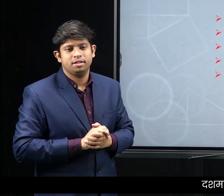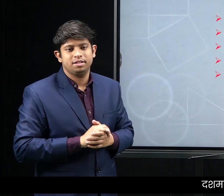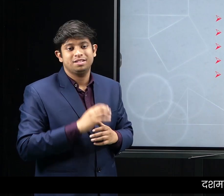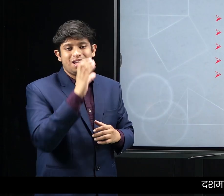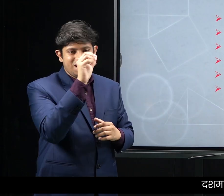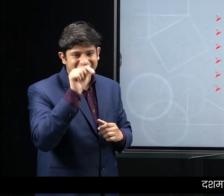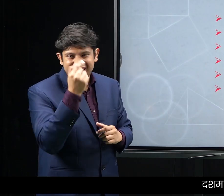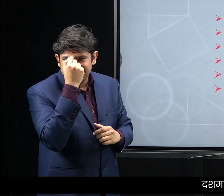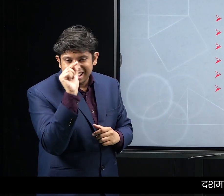दशमलव भिन्न,